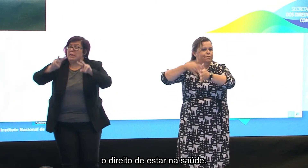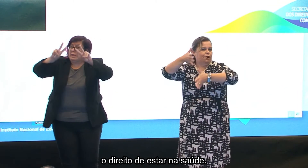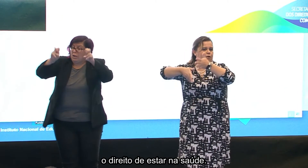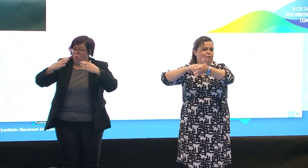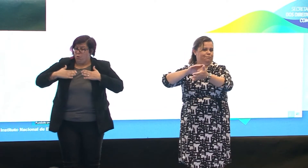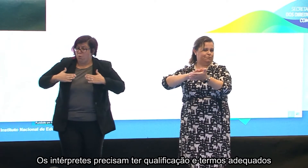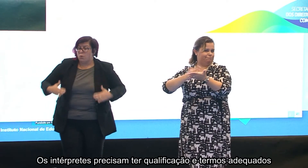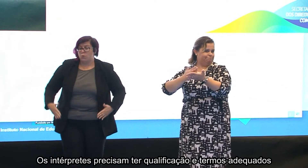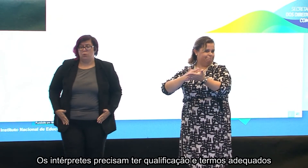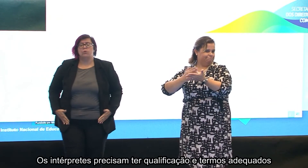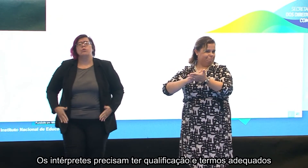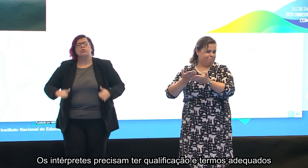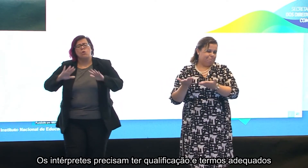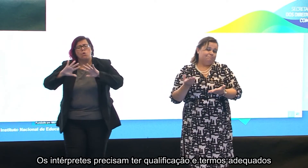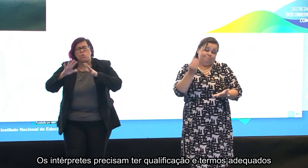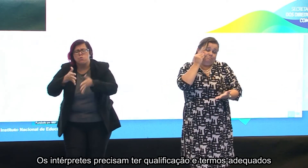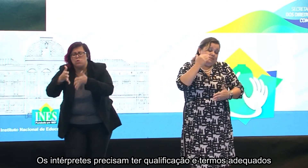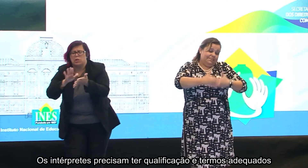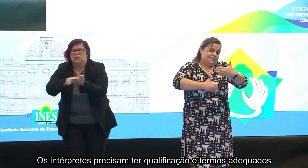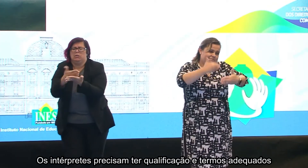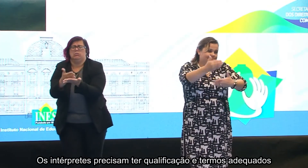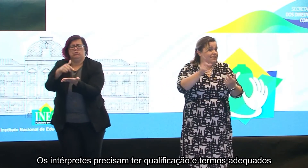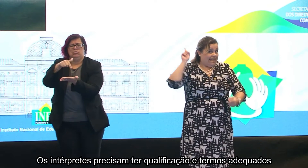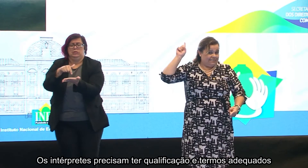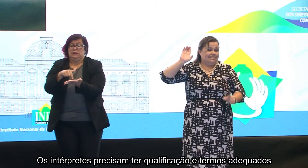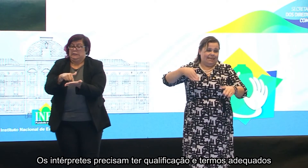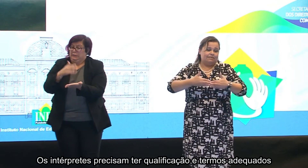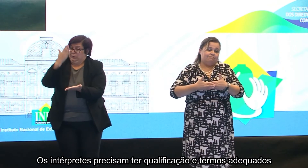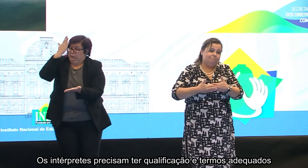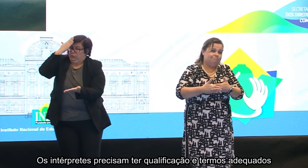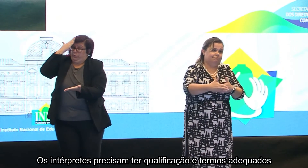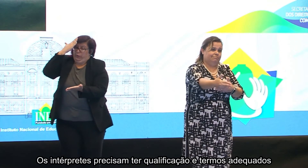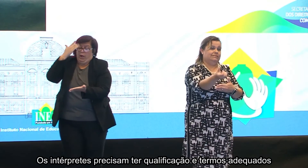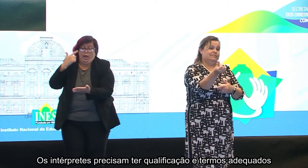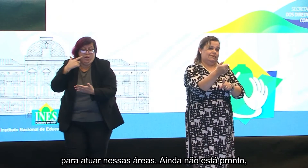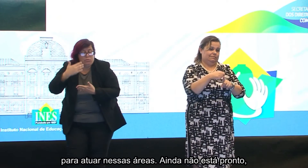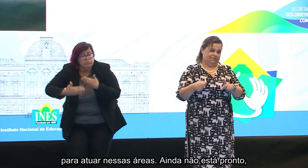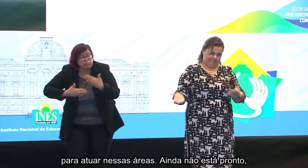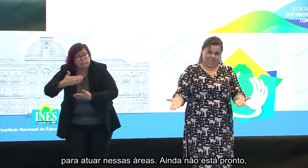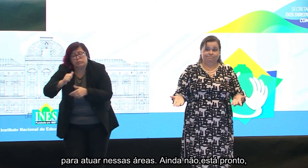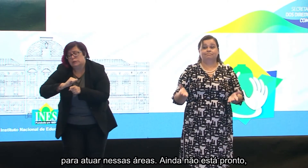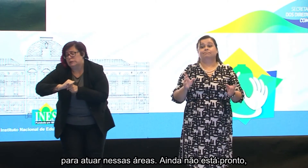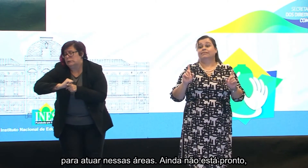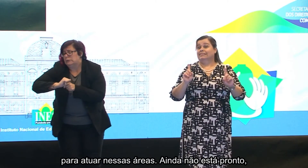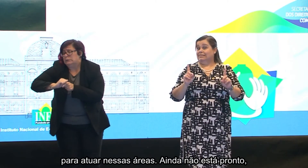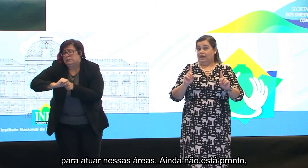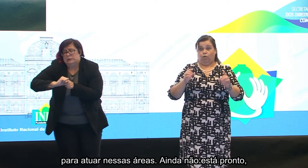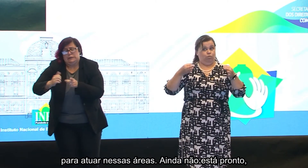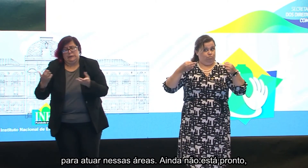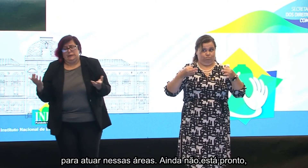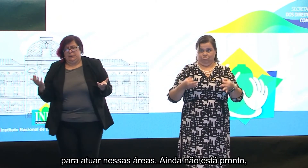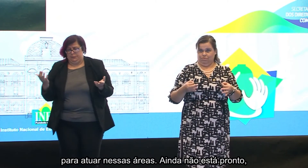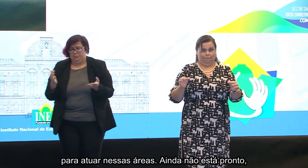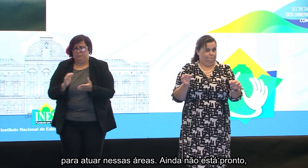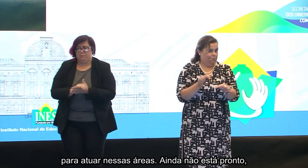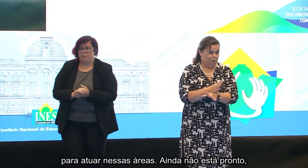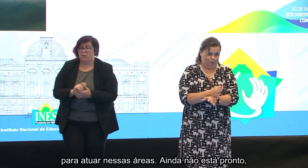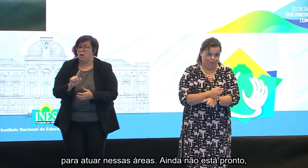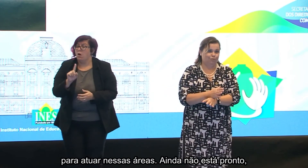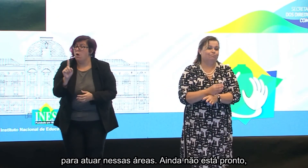que os intérpretes precisam ter qualificação e termos adequados para atuar nessas áreas.